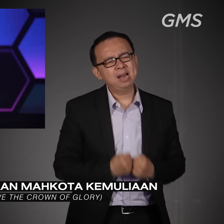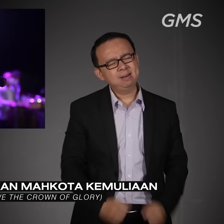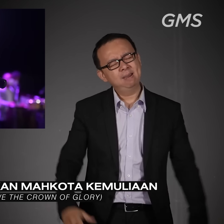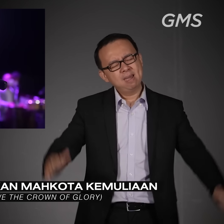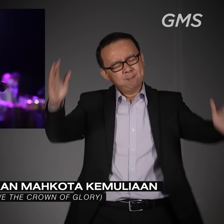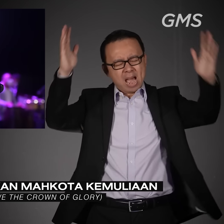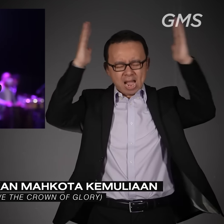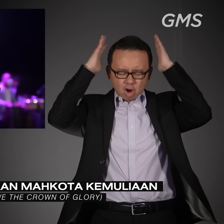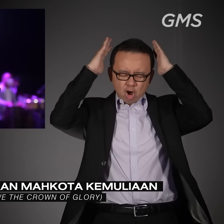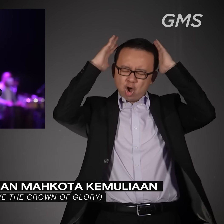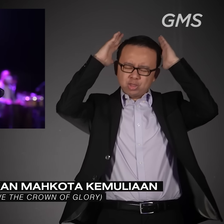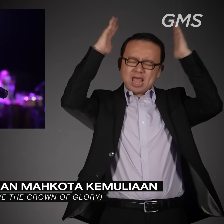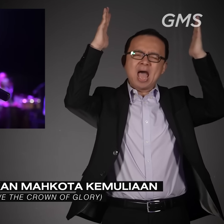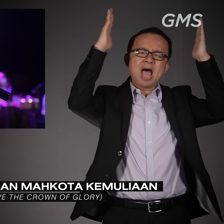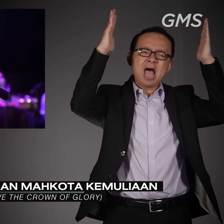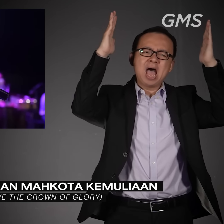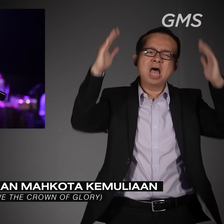mahkota